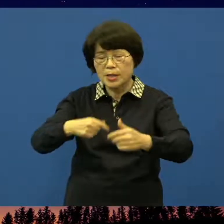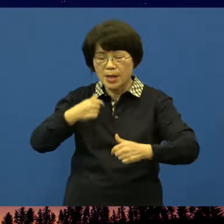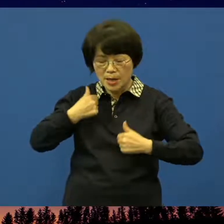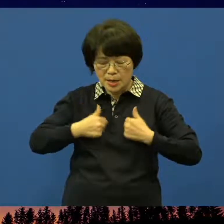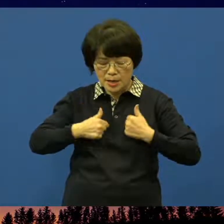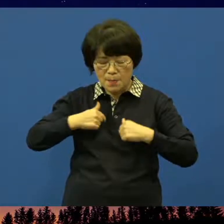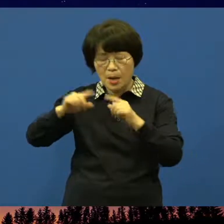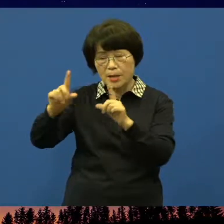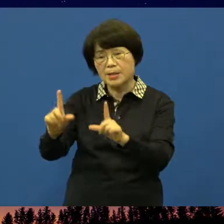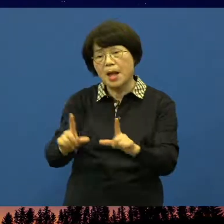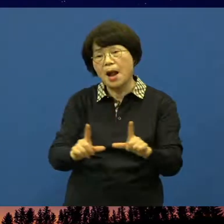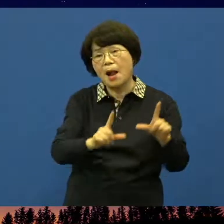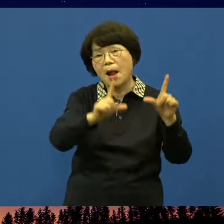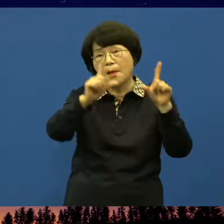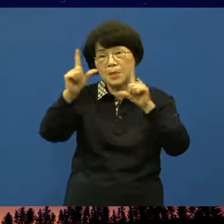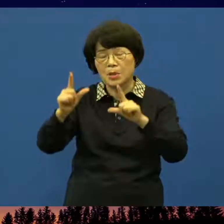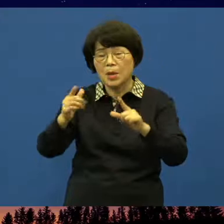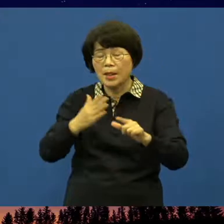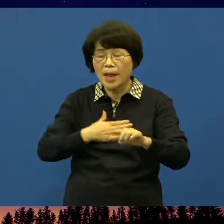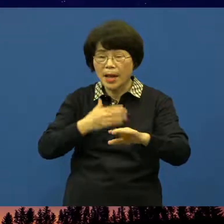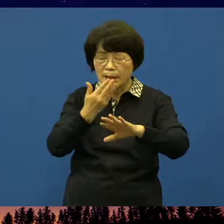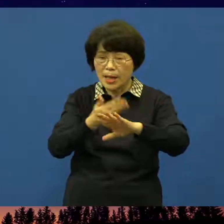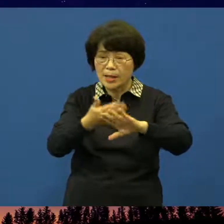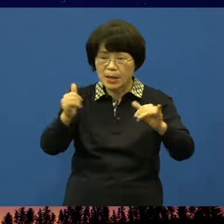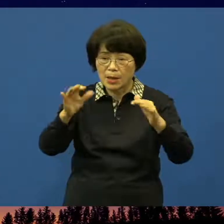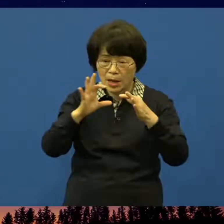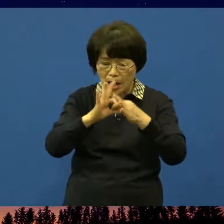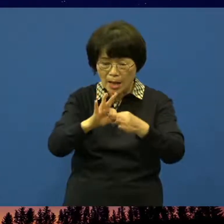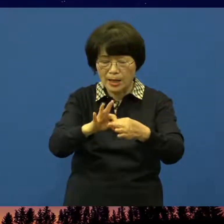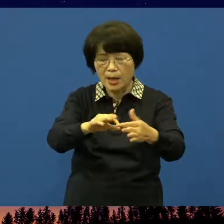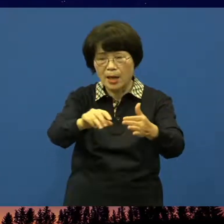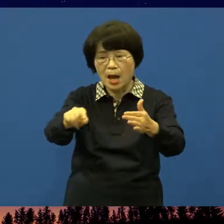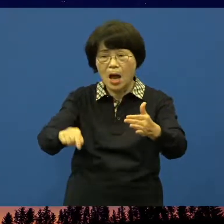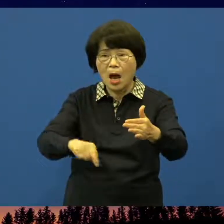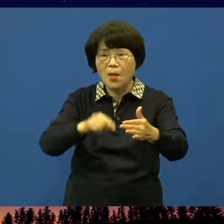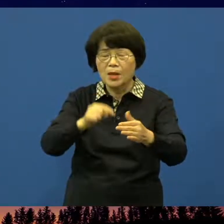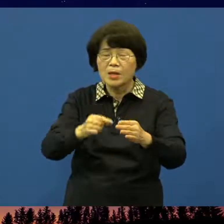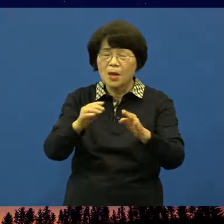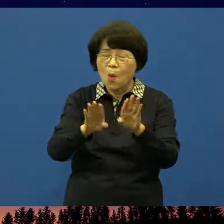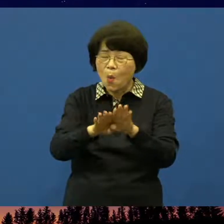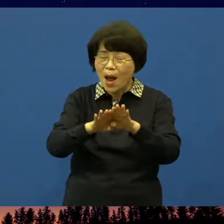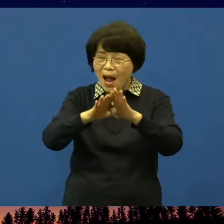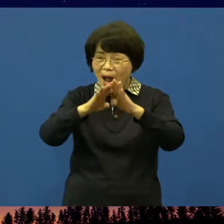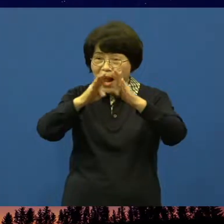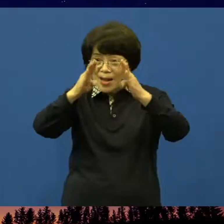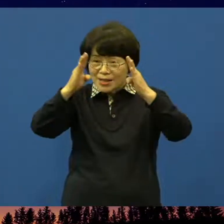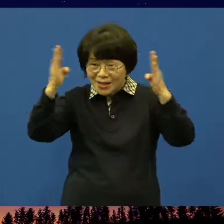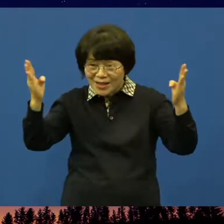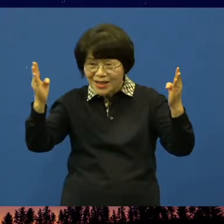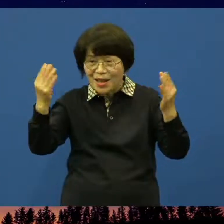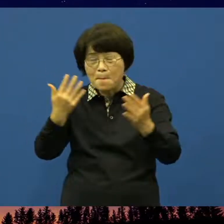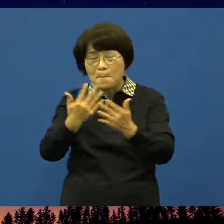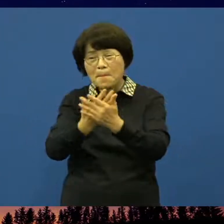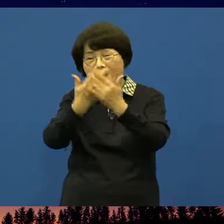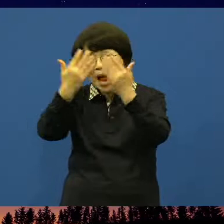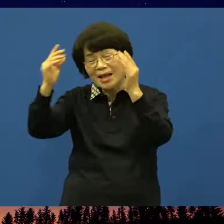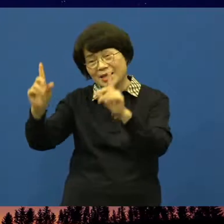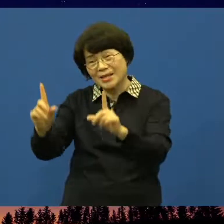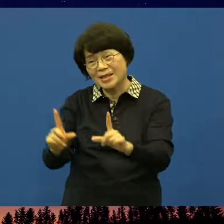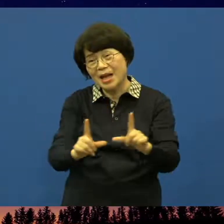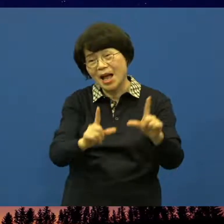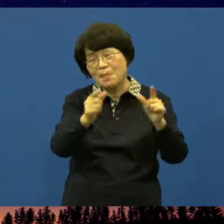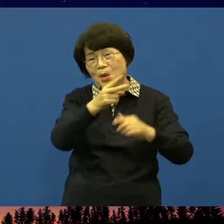살고 그리고 내가 다른 사람들과의 관계 속에서 활짝 열린 그런 관계를 살아가는 그 삶이